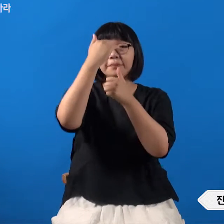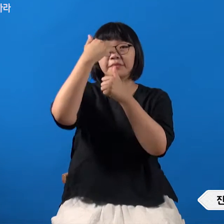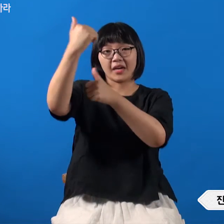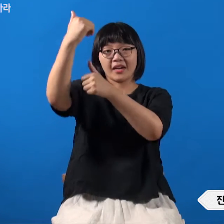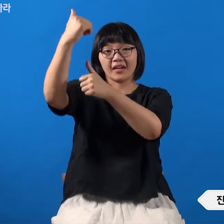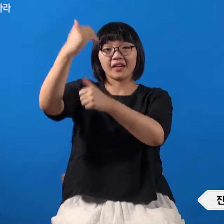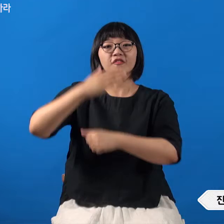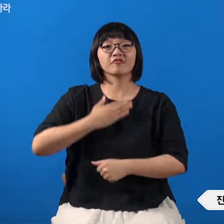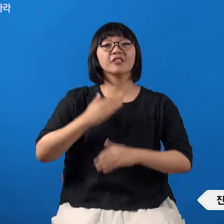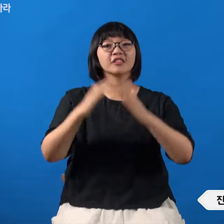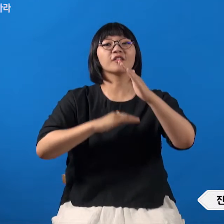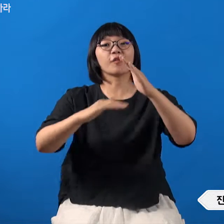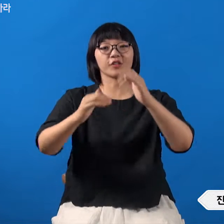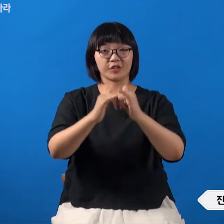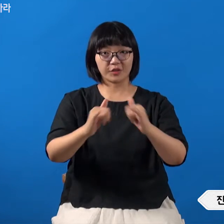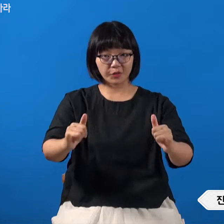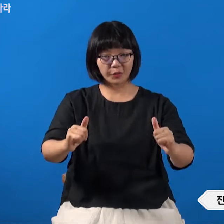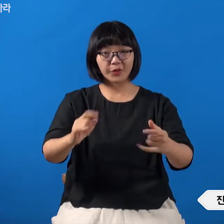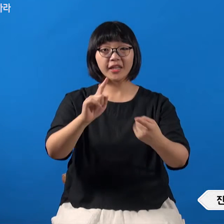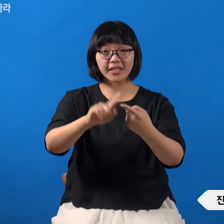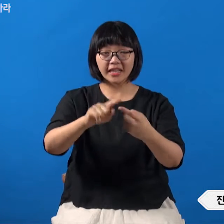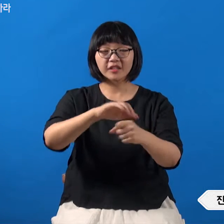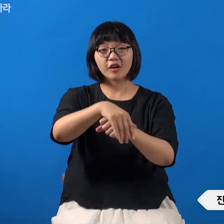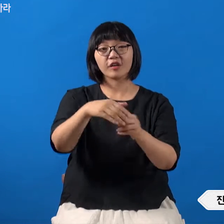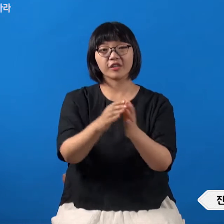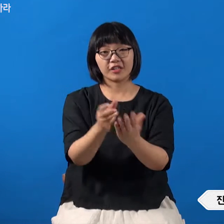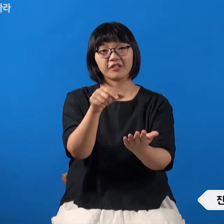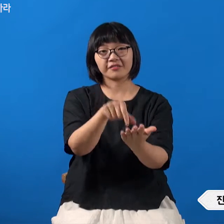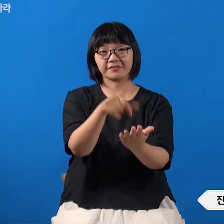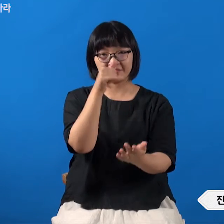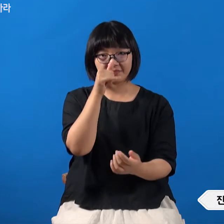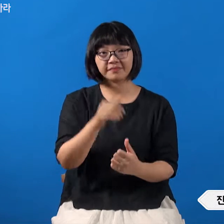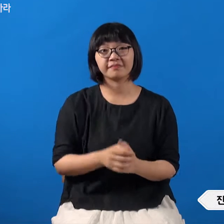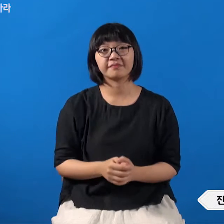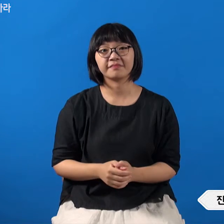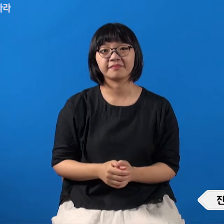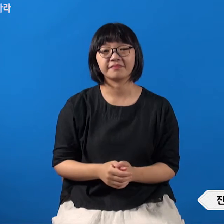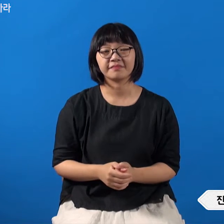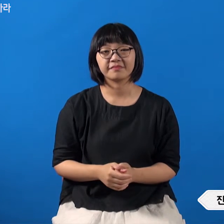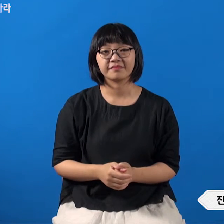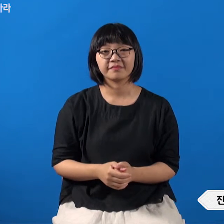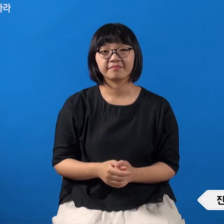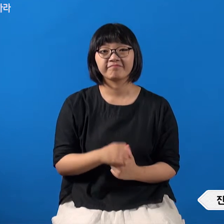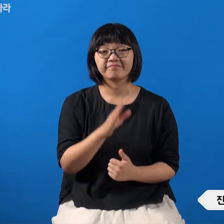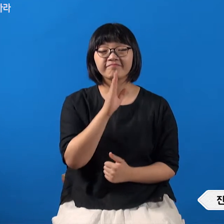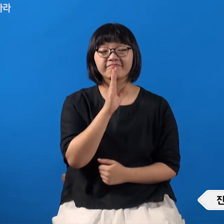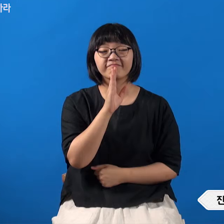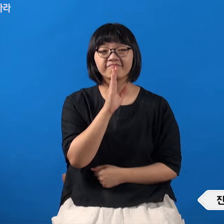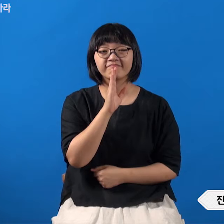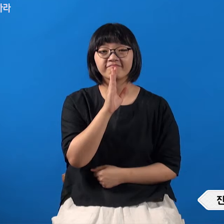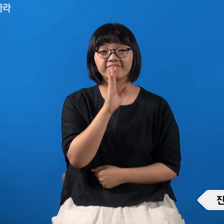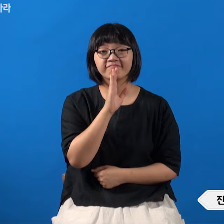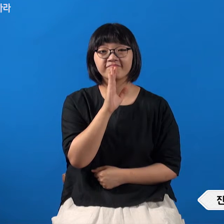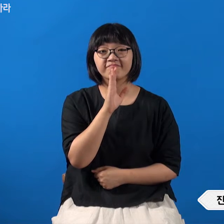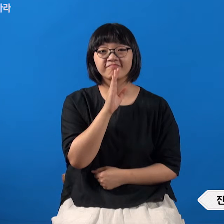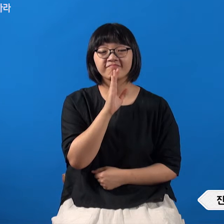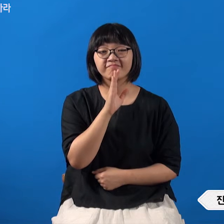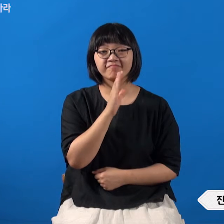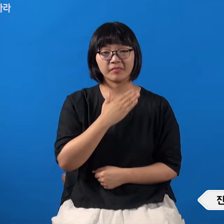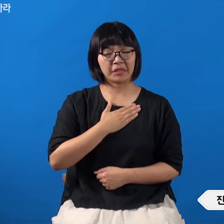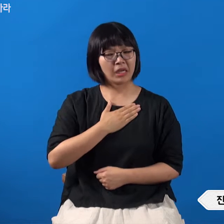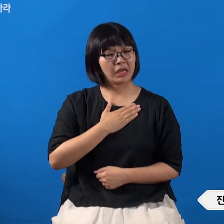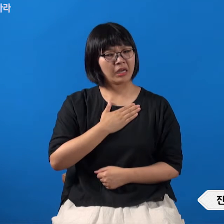우리에 대하여 성경은 말씀하고 있습니다. 그렇습니다. 그렇다면 우리 삶 가운데